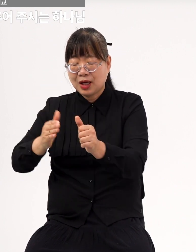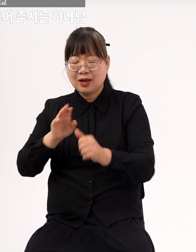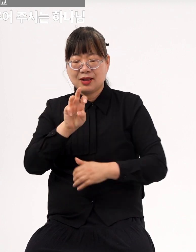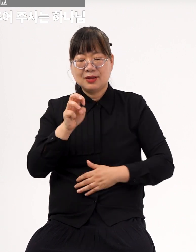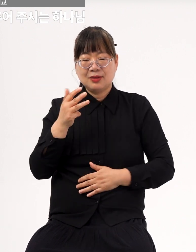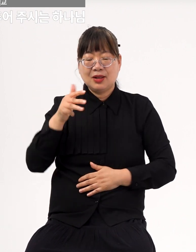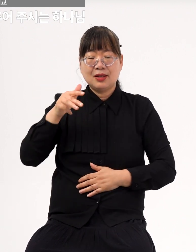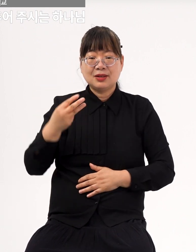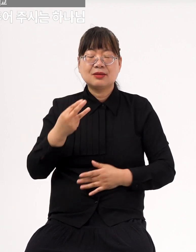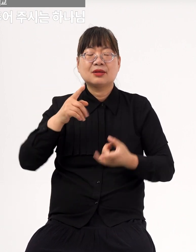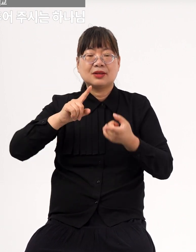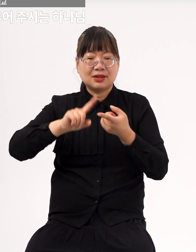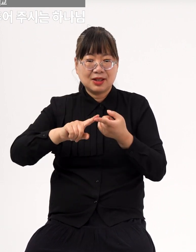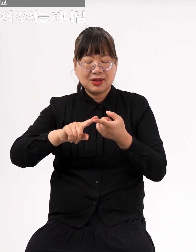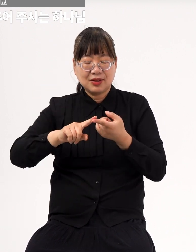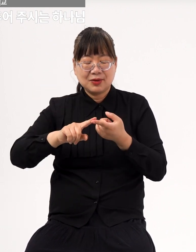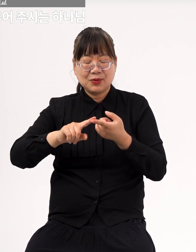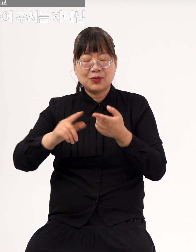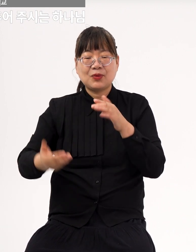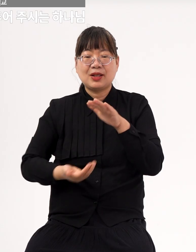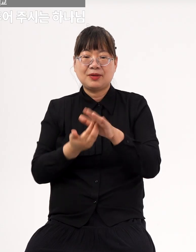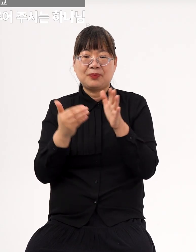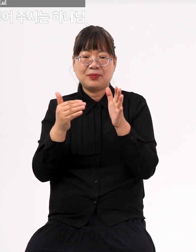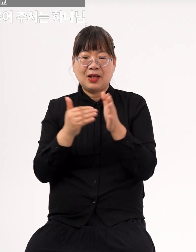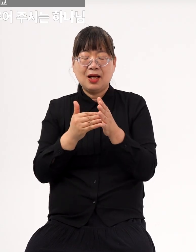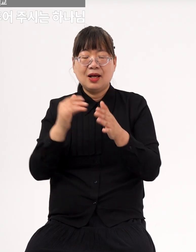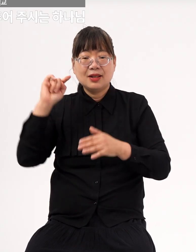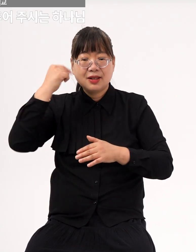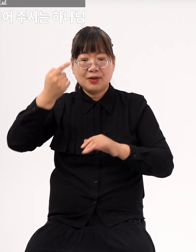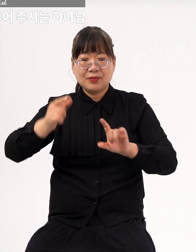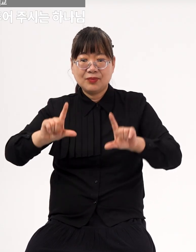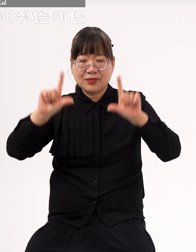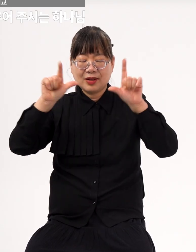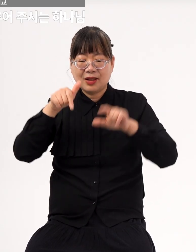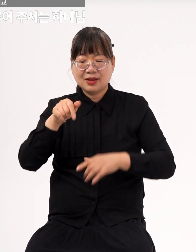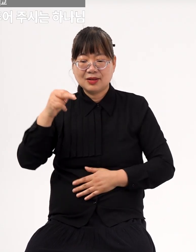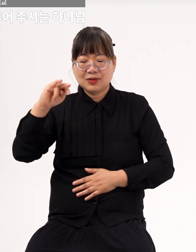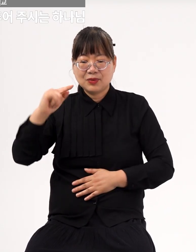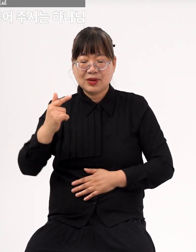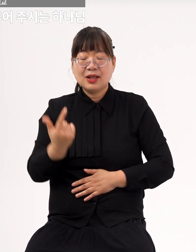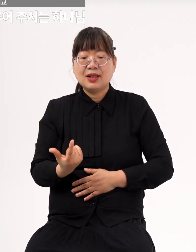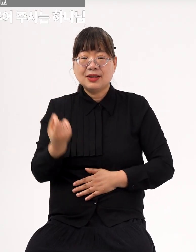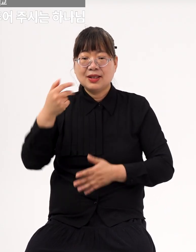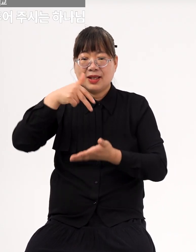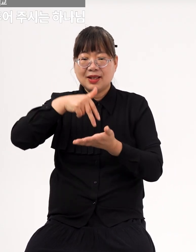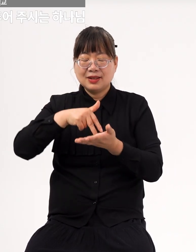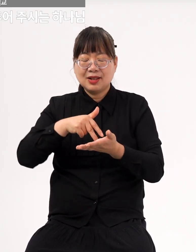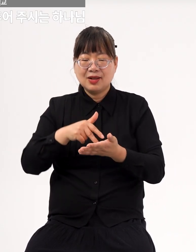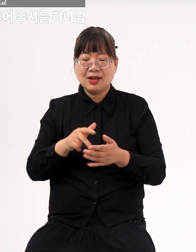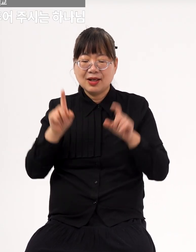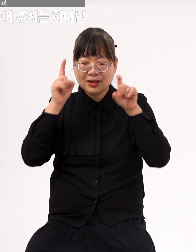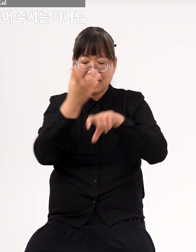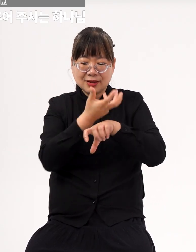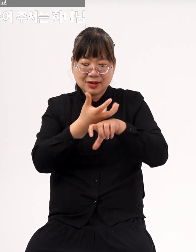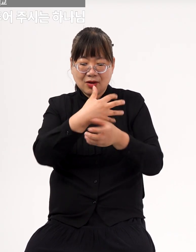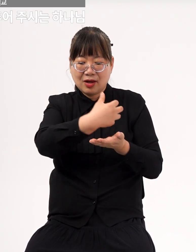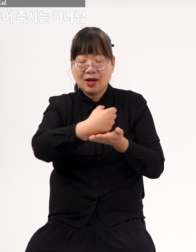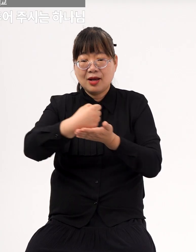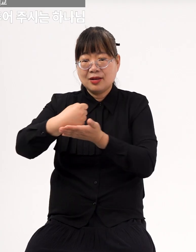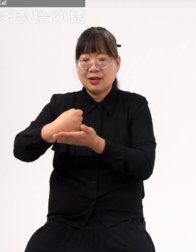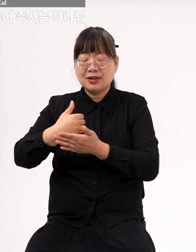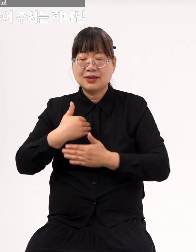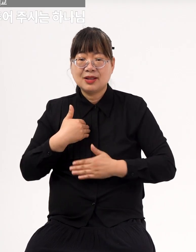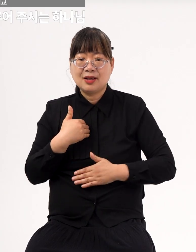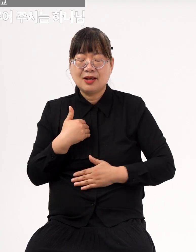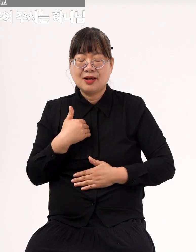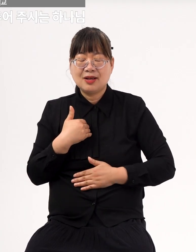38절, 그대로 된지라. 이튿날 기드온이 일찍이 일어나서 양털을 가져다가 난